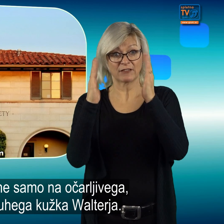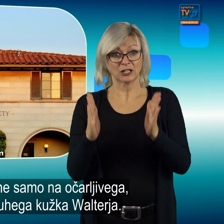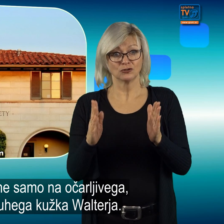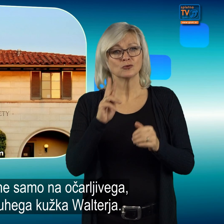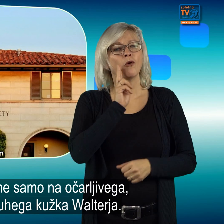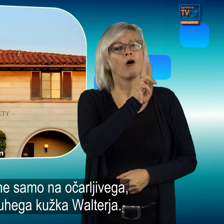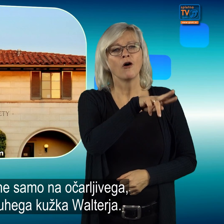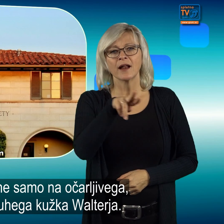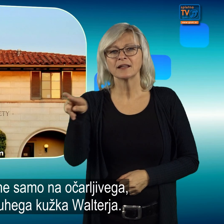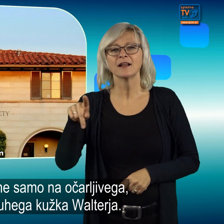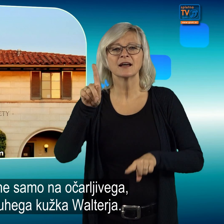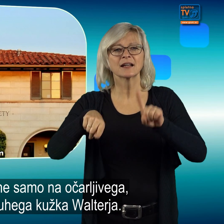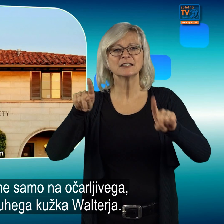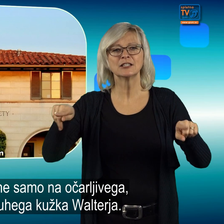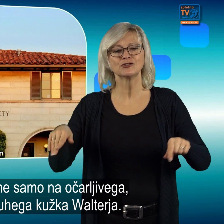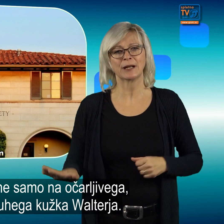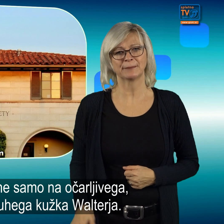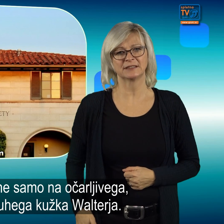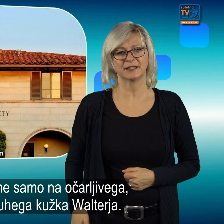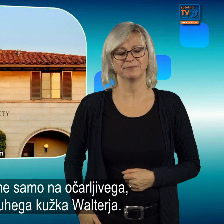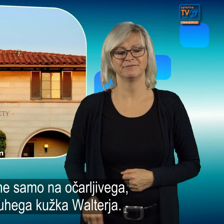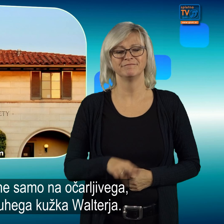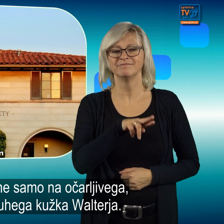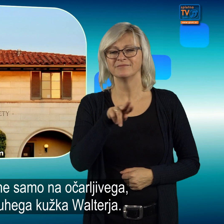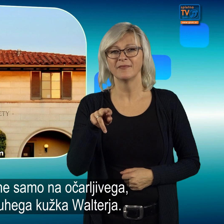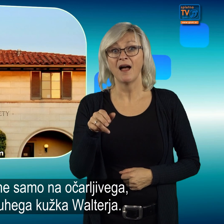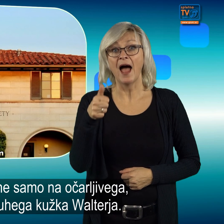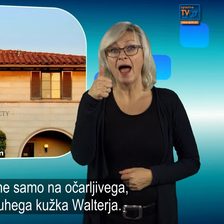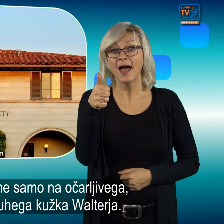Naletela pa je ne samo na očarljivega, ampak tudi gluhega kužka Walterja.